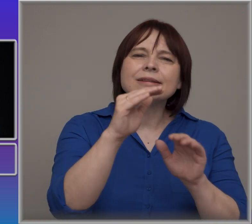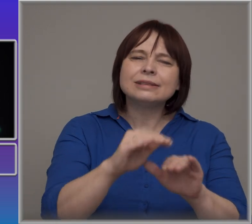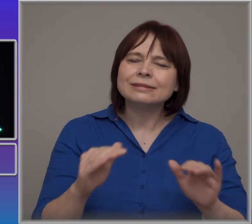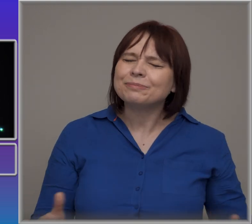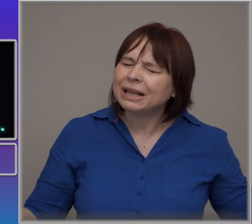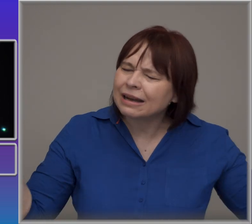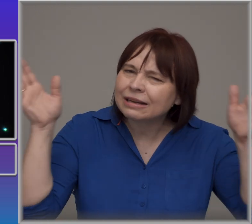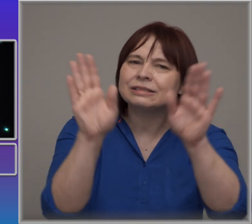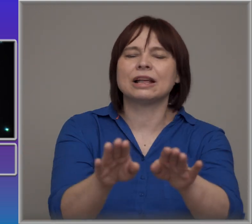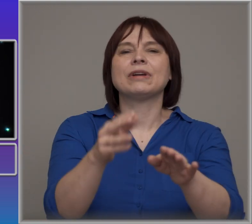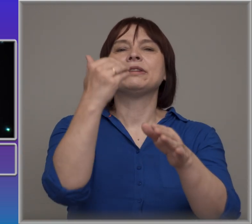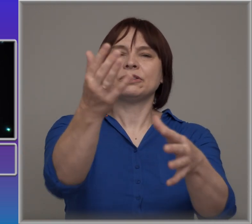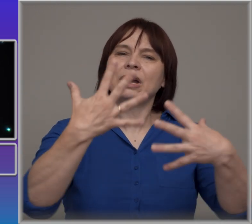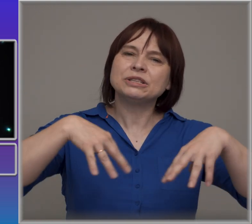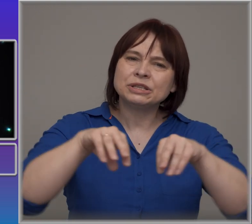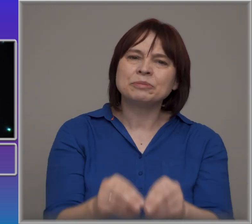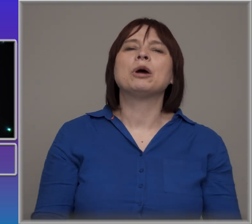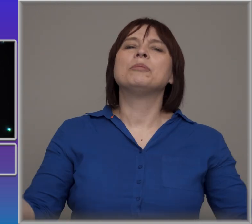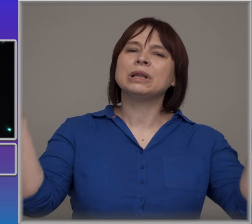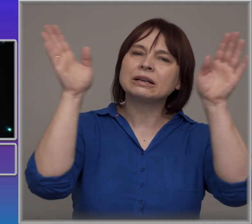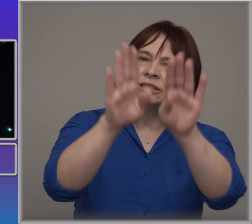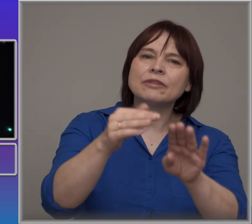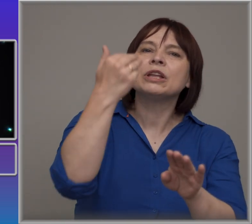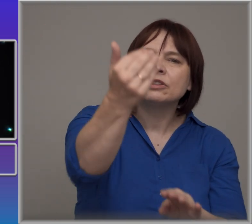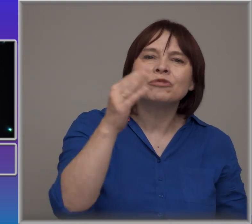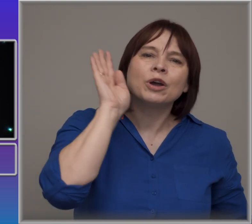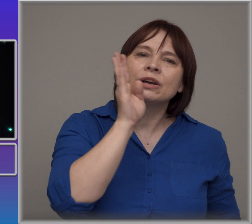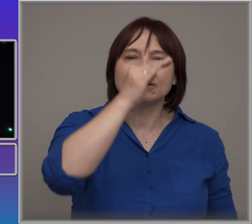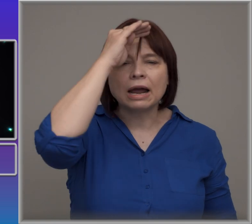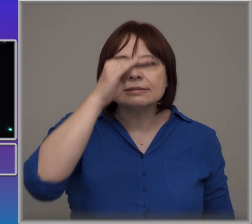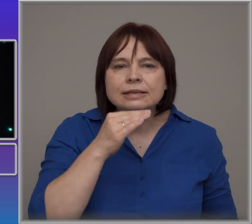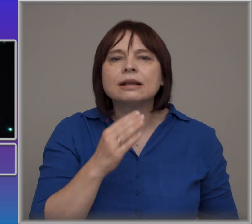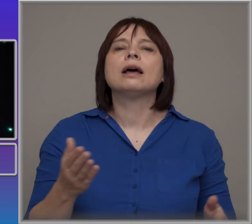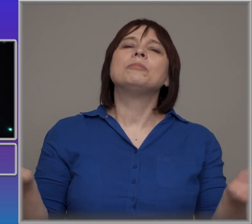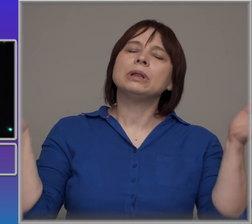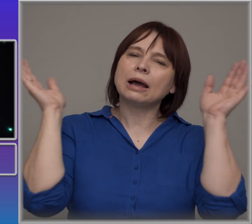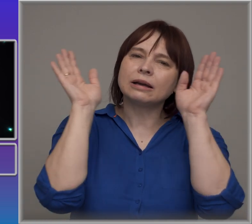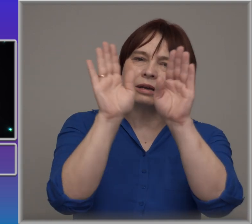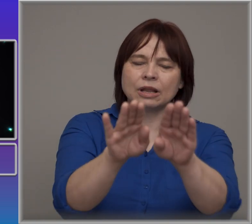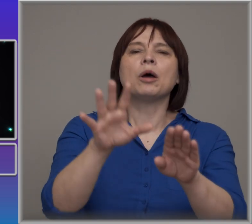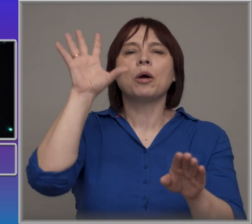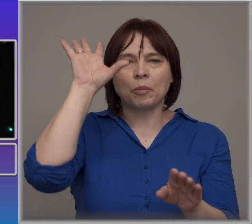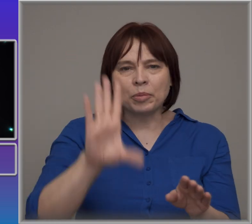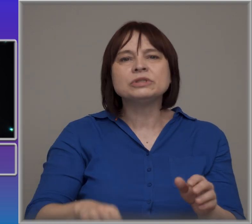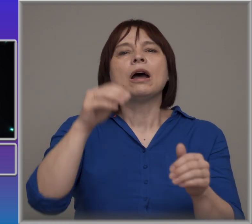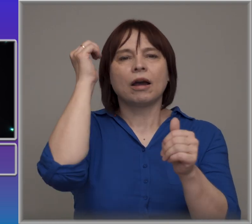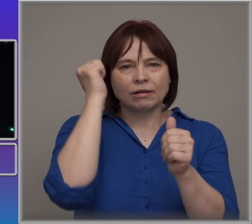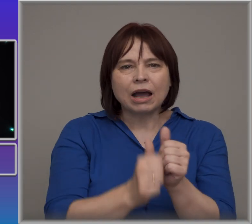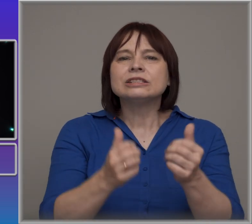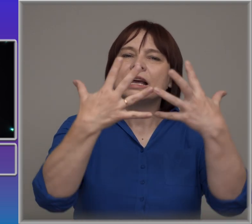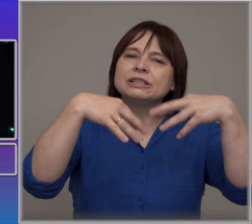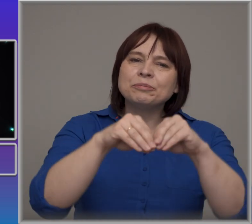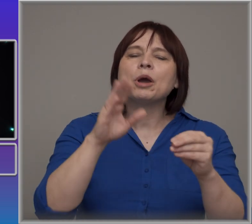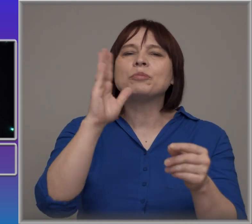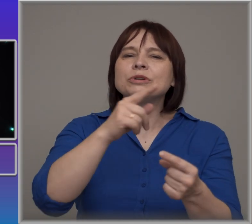Тебя, познавали во всем. Мы благословляем и провозглашаем благодать, милость, мир, защита, Господь, для